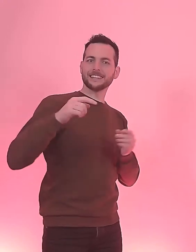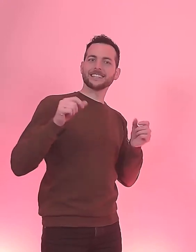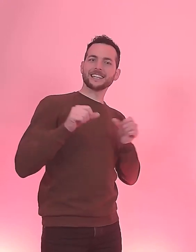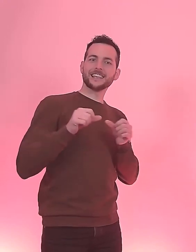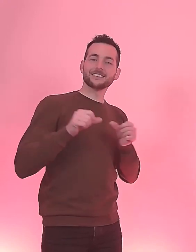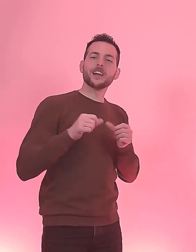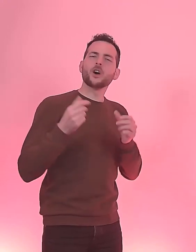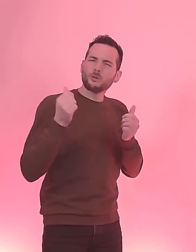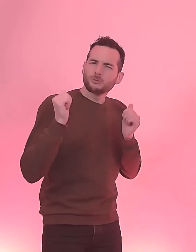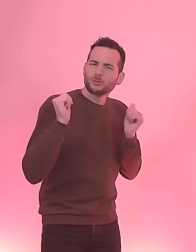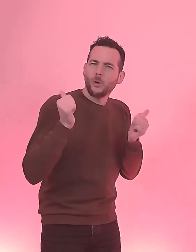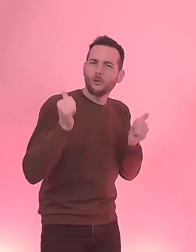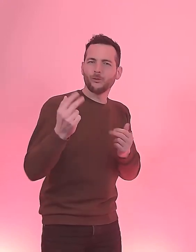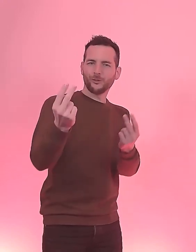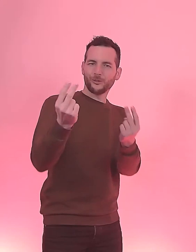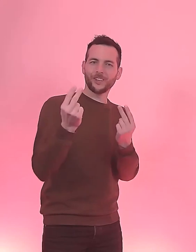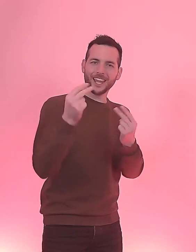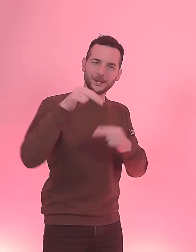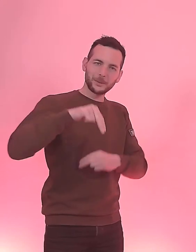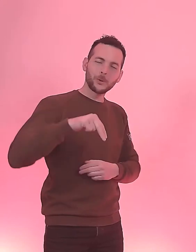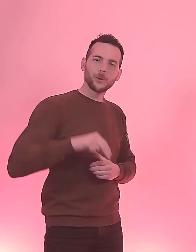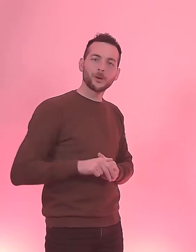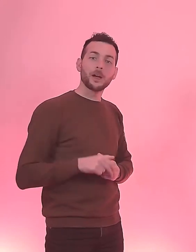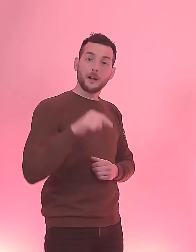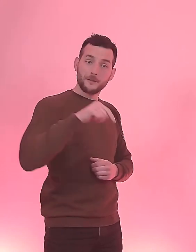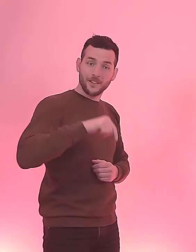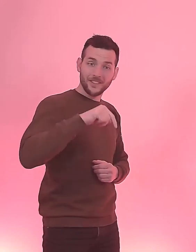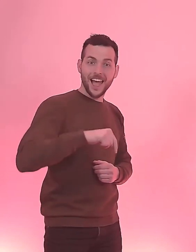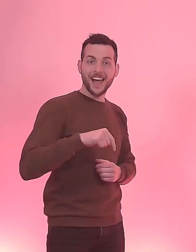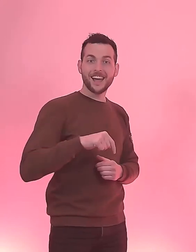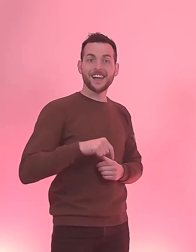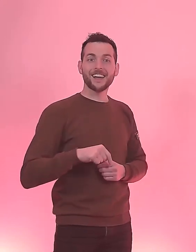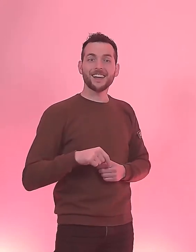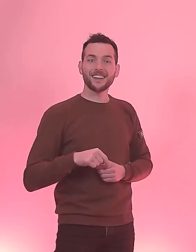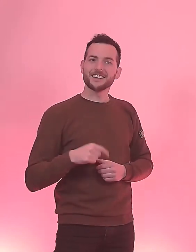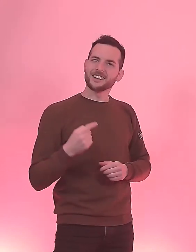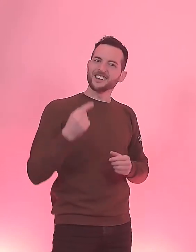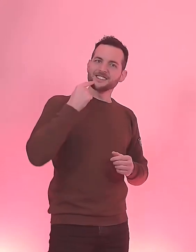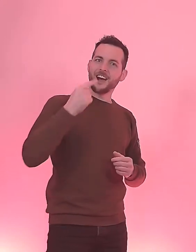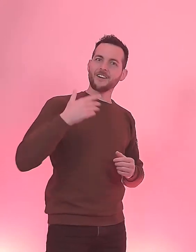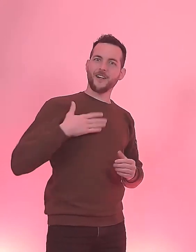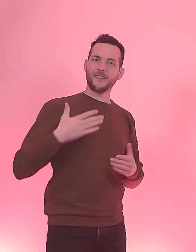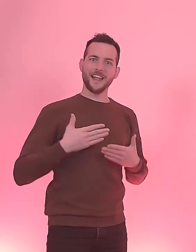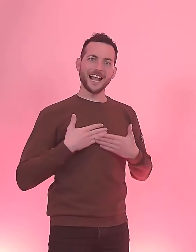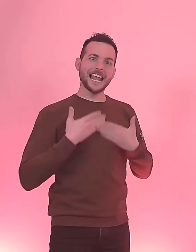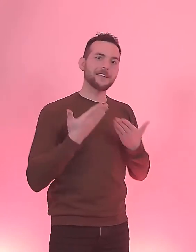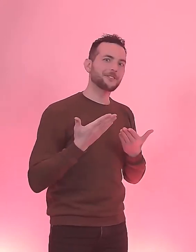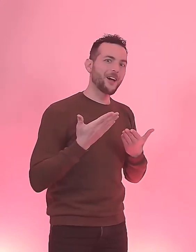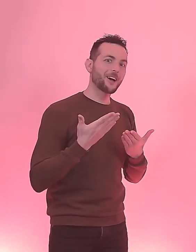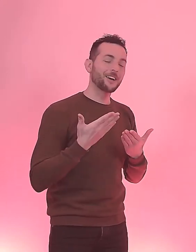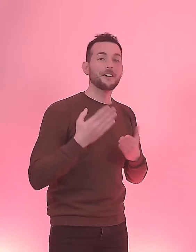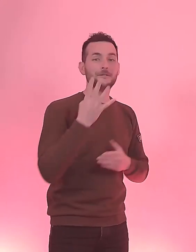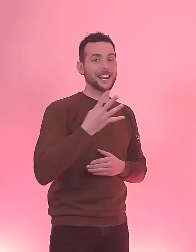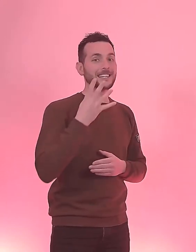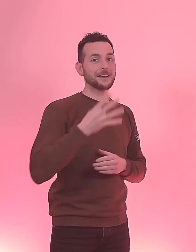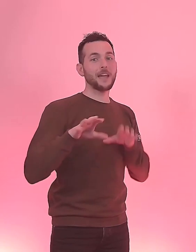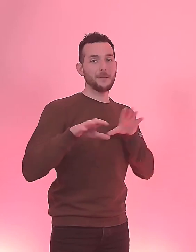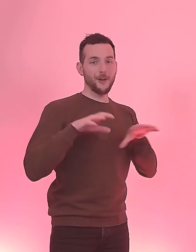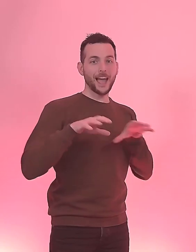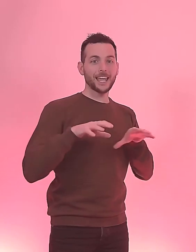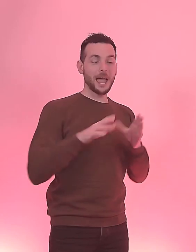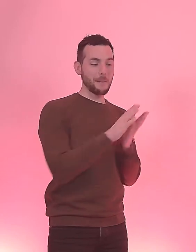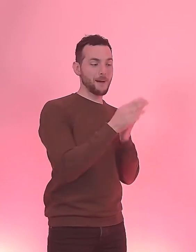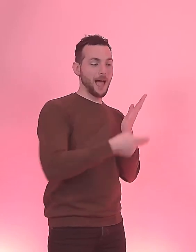nu en ik vandaag is toch een beetje de dag van de liefde 14 februari en bijbel staat vol met